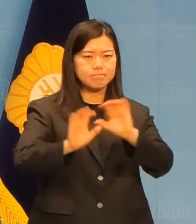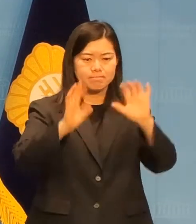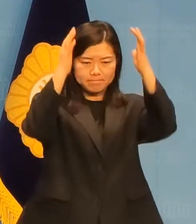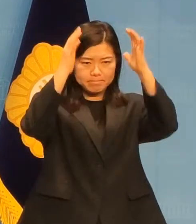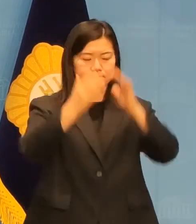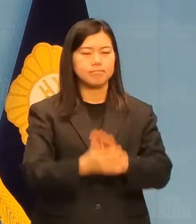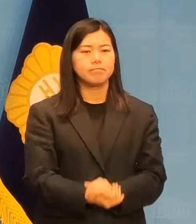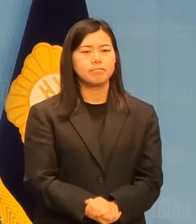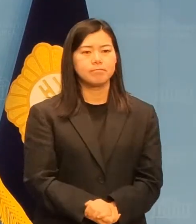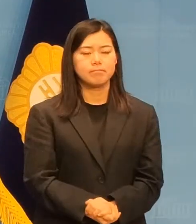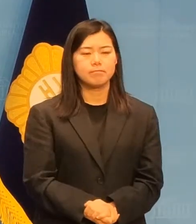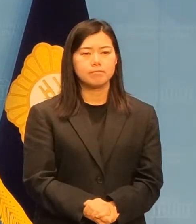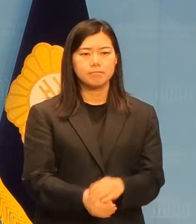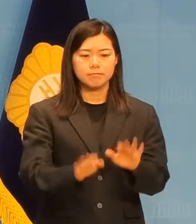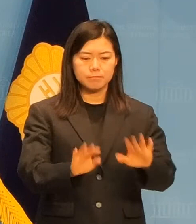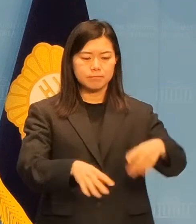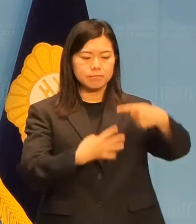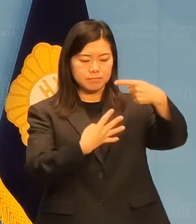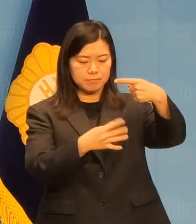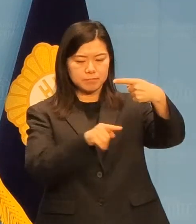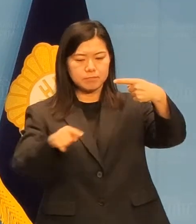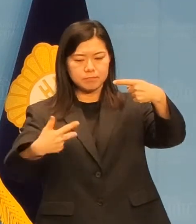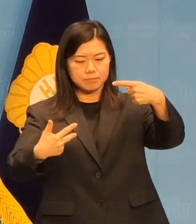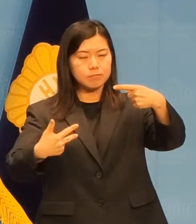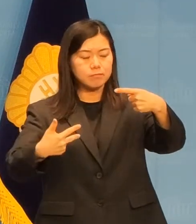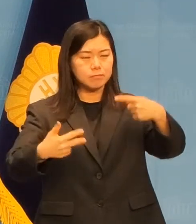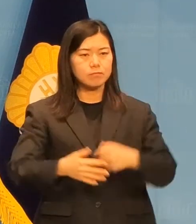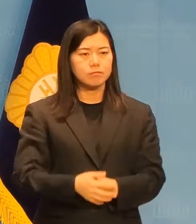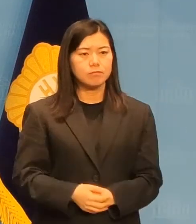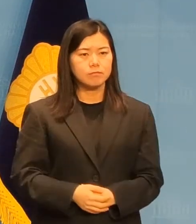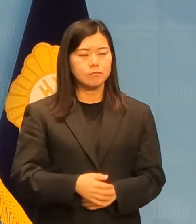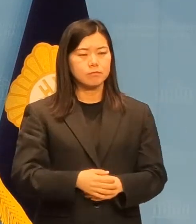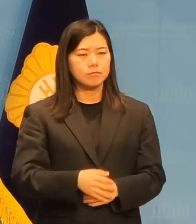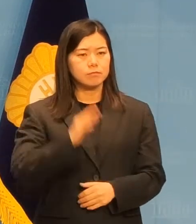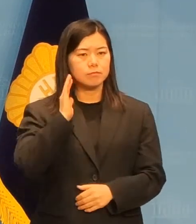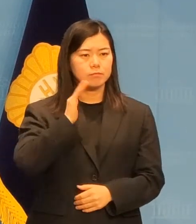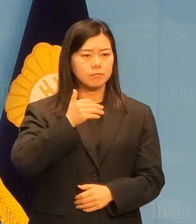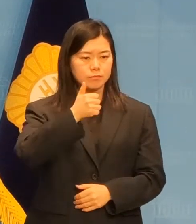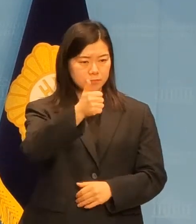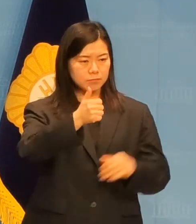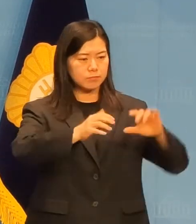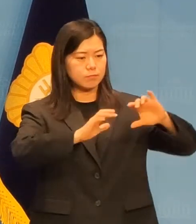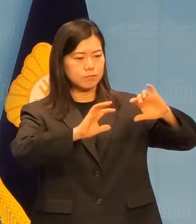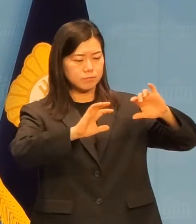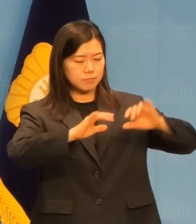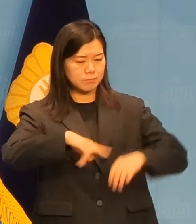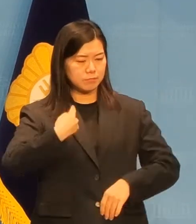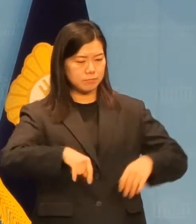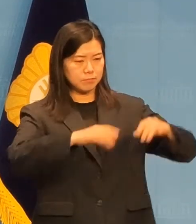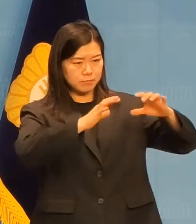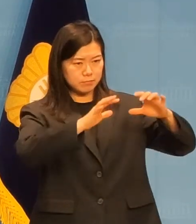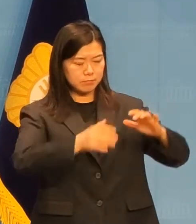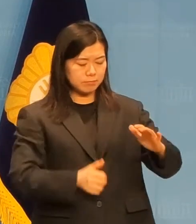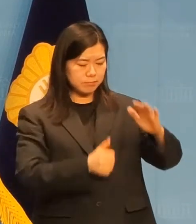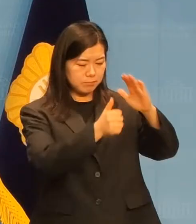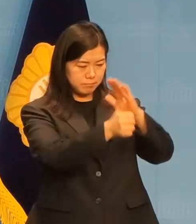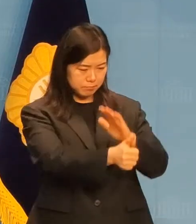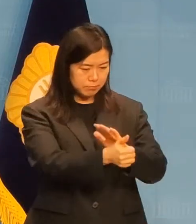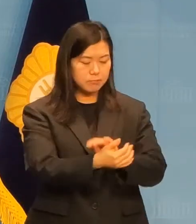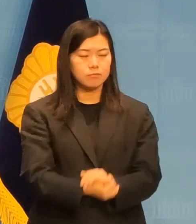환영합니다. 오는 4일부터 7일까지 대통령 국빈 방중이